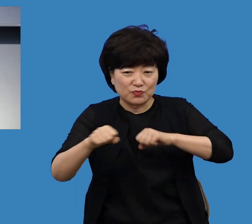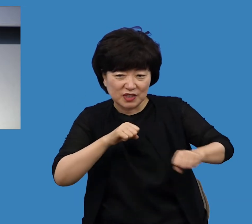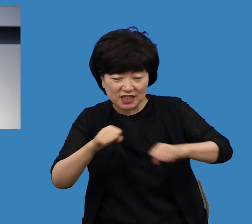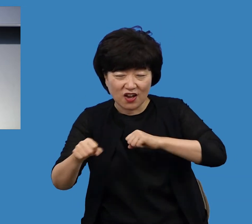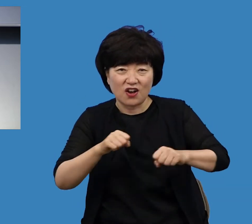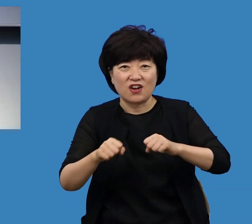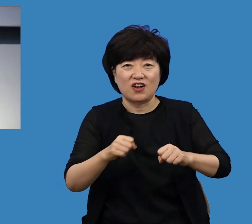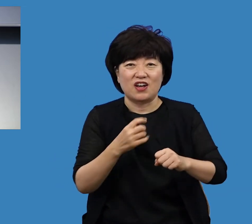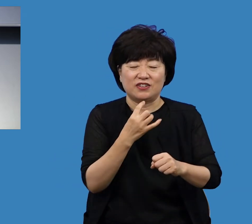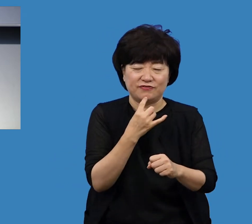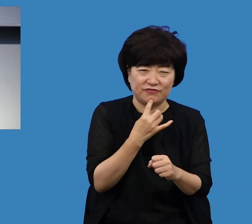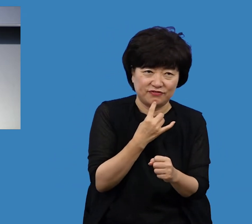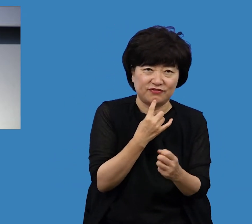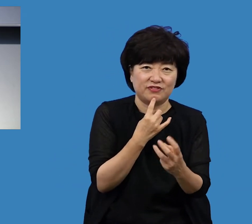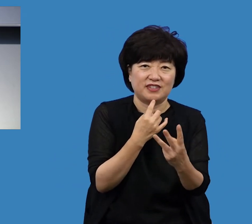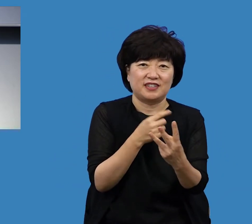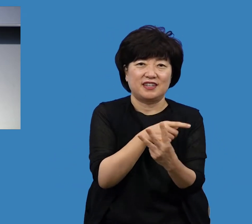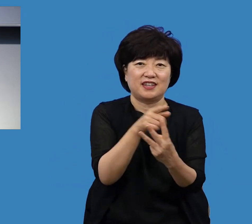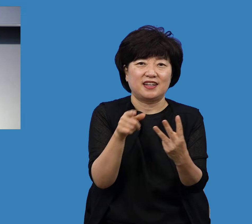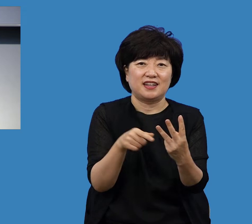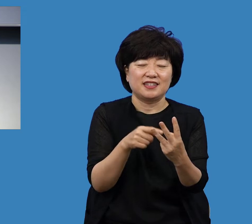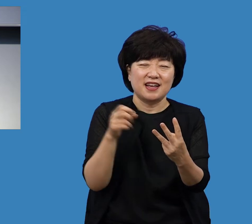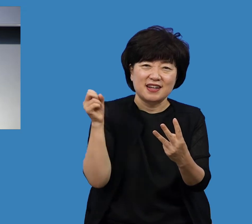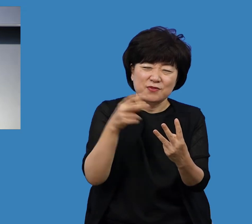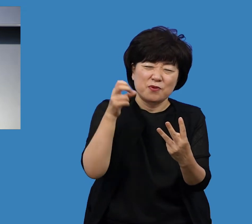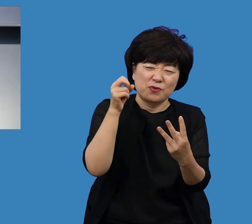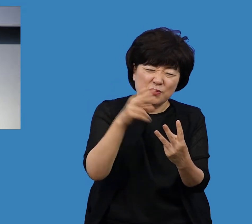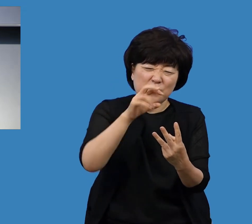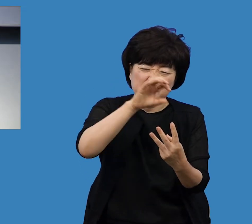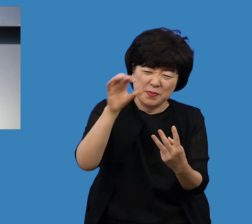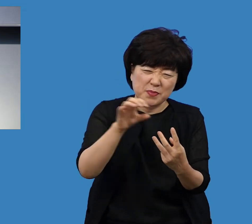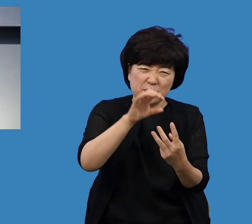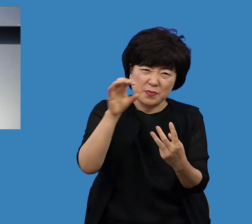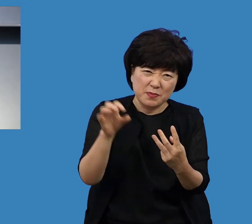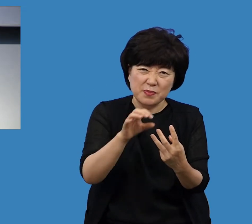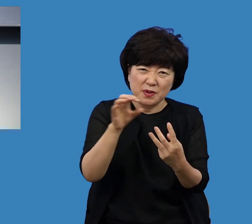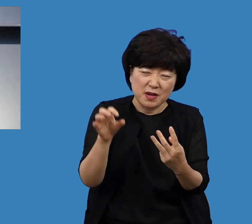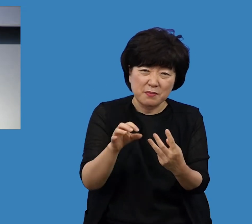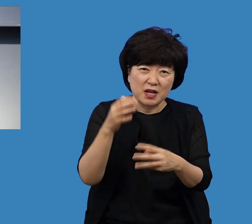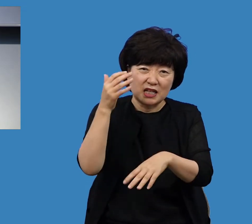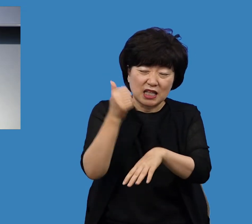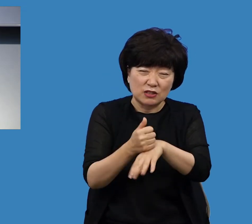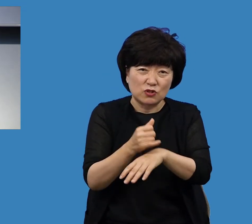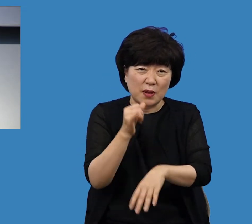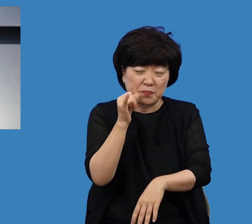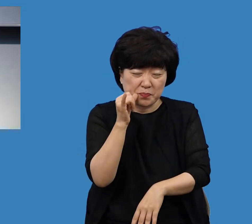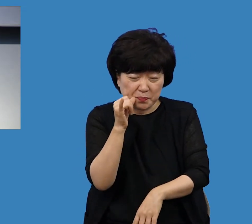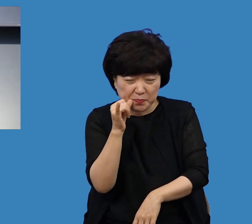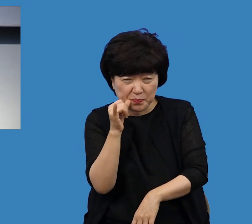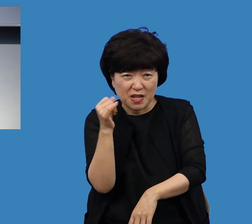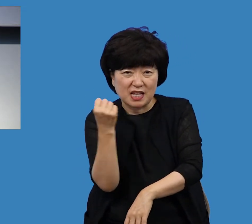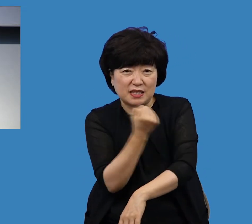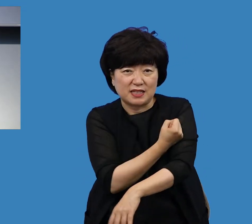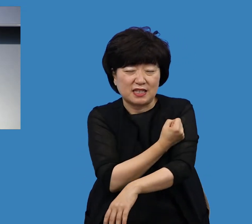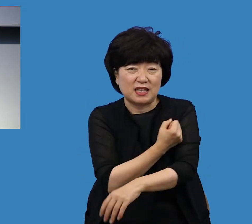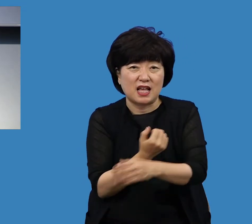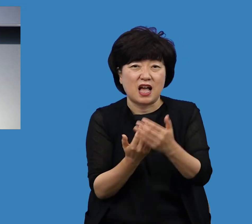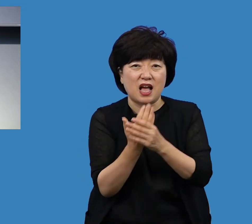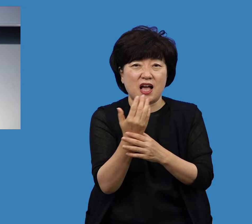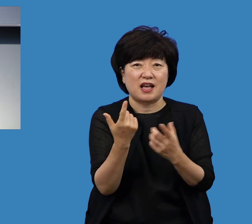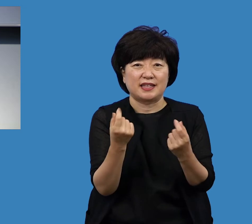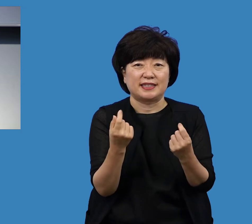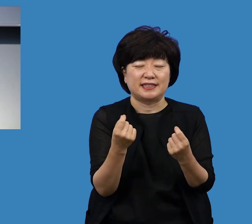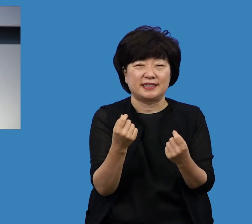하고 그렇게 합니다. 그러다가 그것을 계속 추구하게 되면 어떻게 돼요? 거기에 대한 집착이 생기고 중독이 되는 거죠. 그러니까 이게